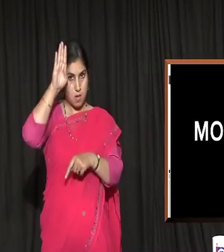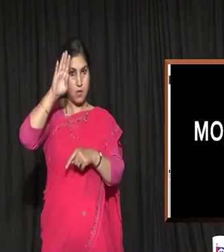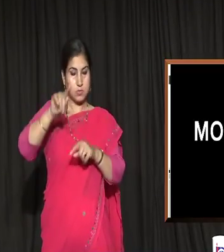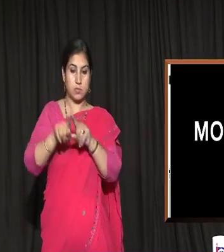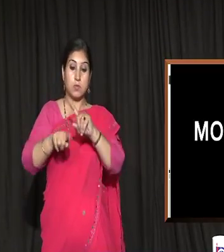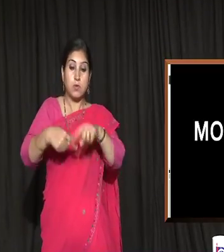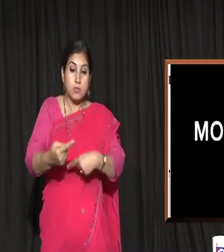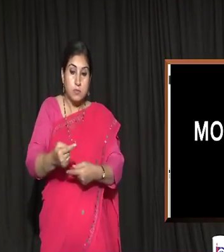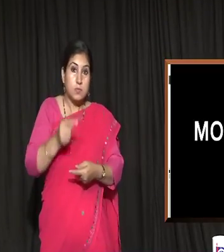सम्राट.